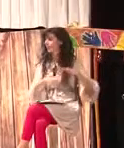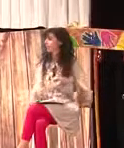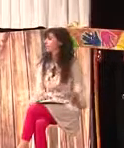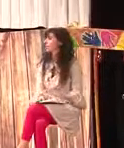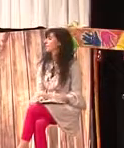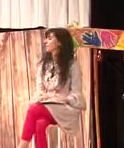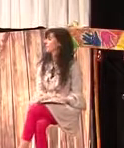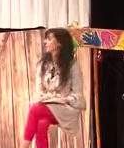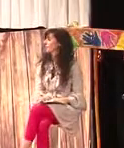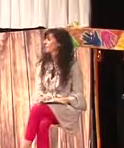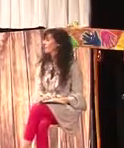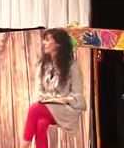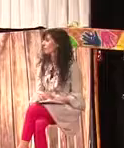Oh, quelle belle araignée, dis-moi.